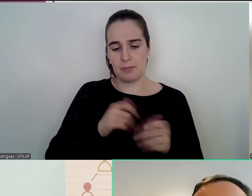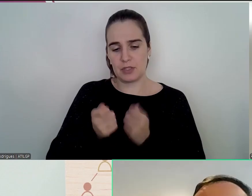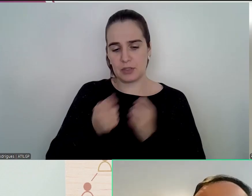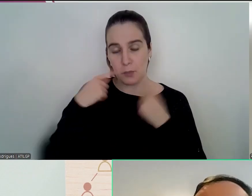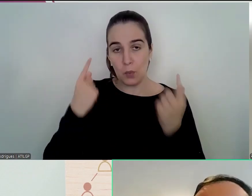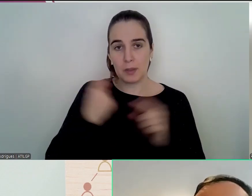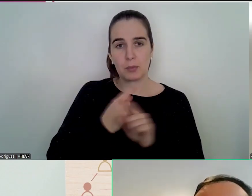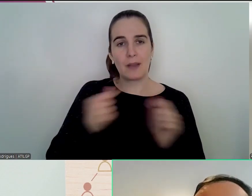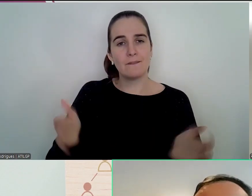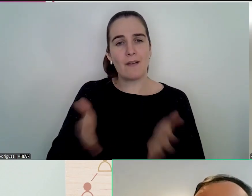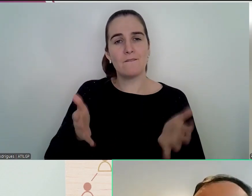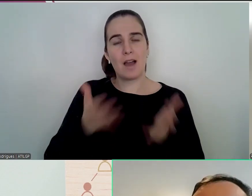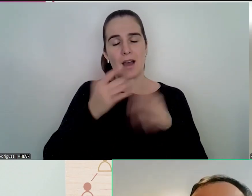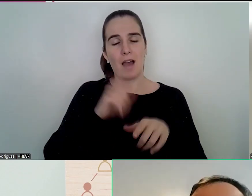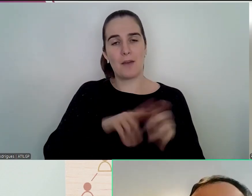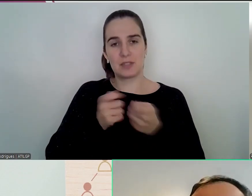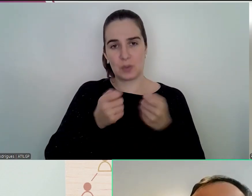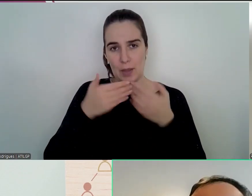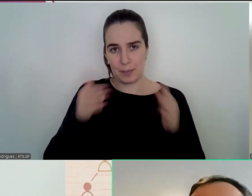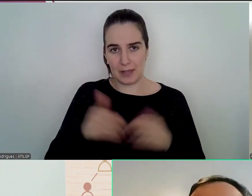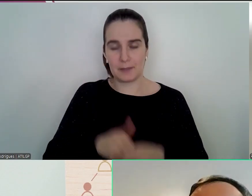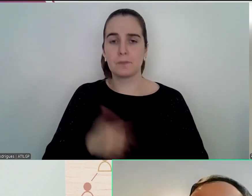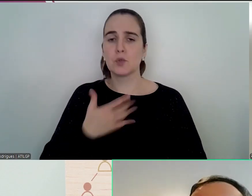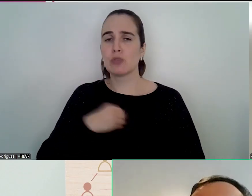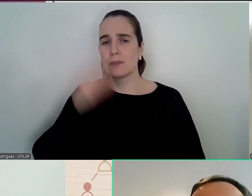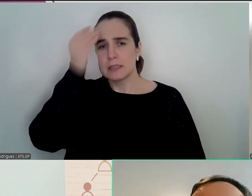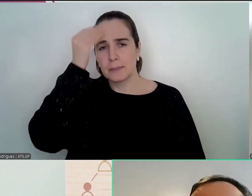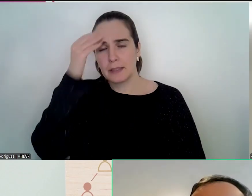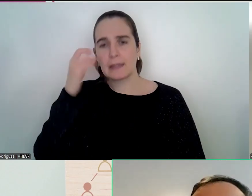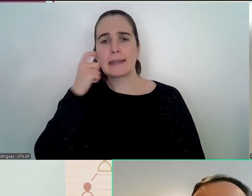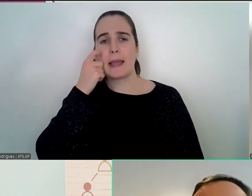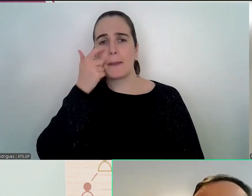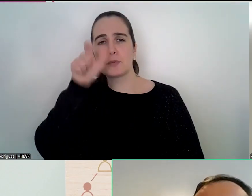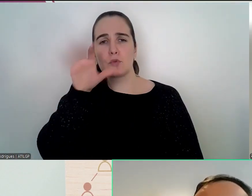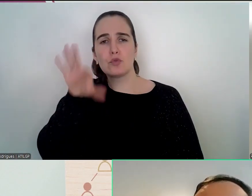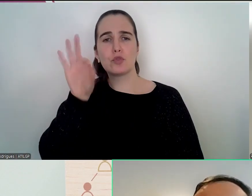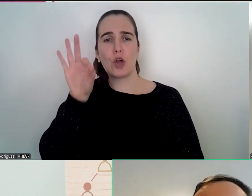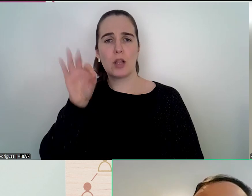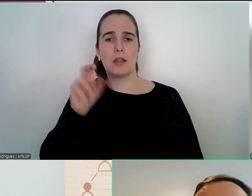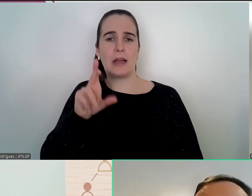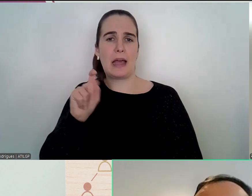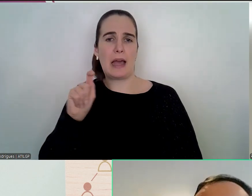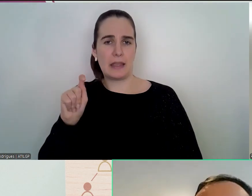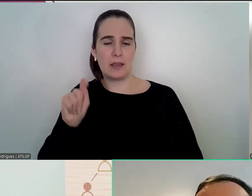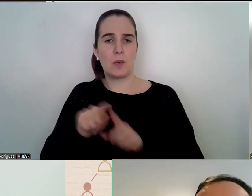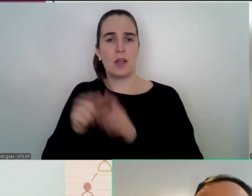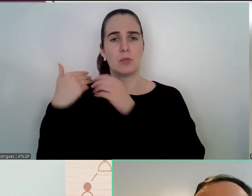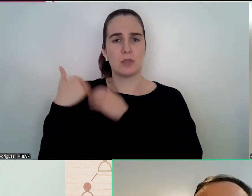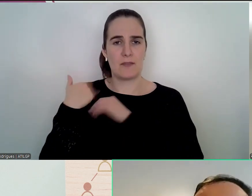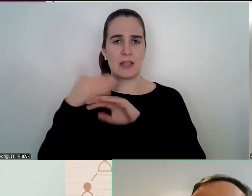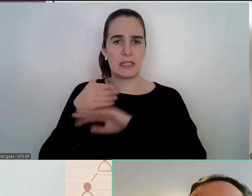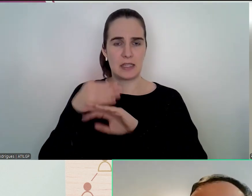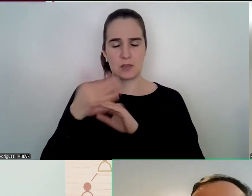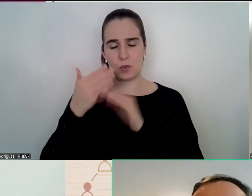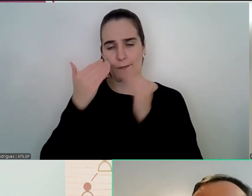a administração aberta. E a pergunta é, gostaria de saber quem habitualmente é designado RAI, responsável pelo acesso à informação, bem